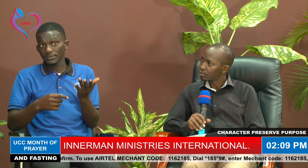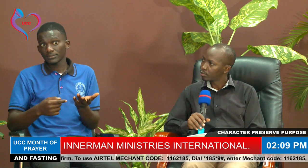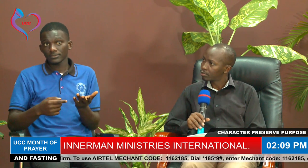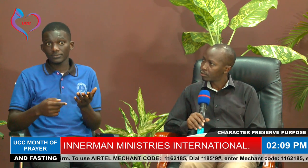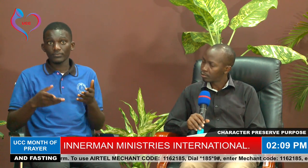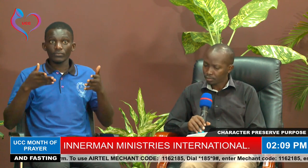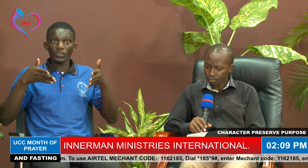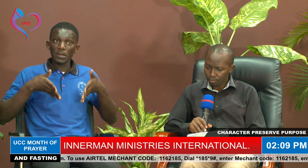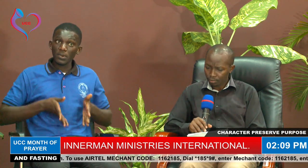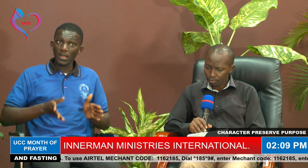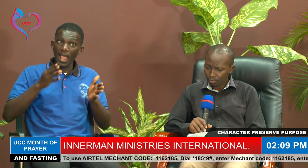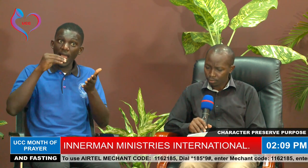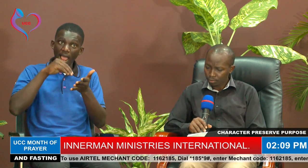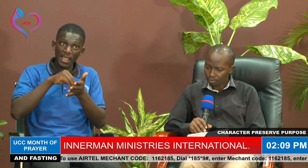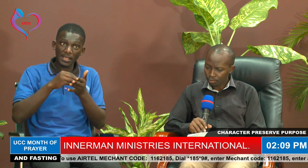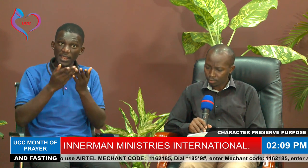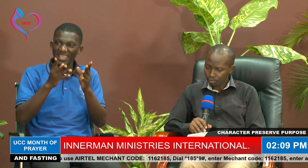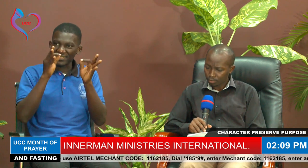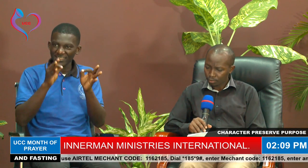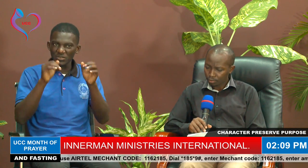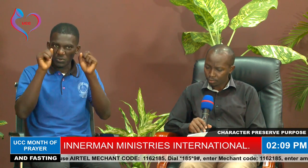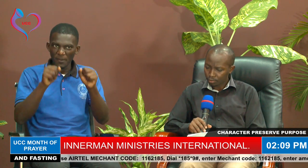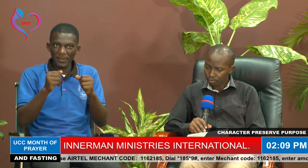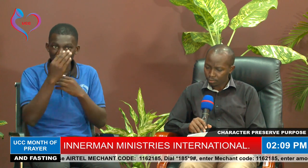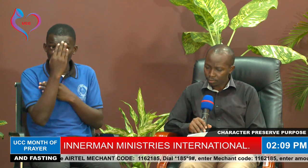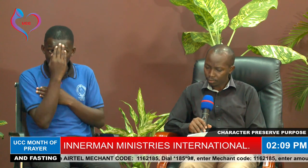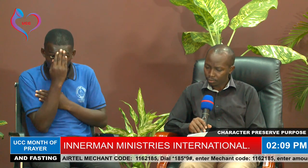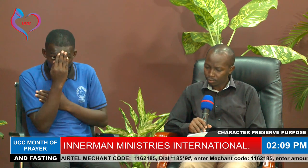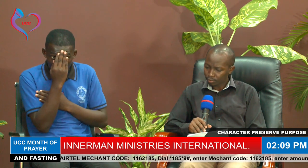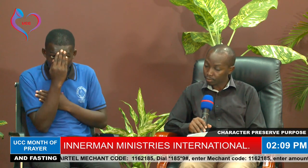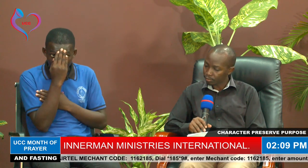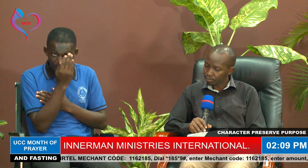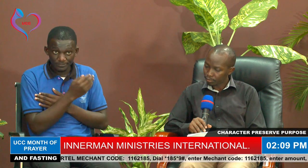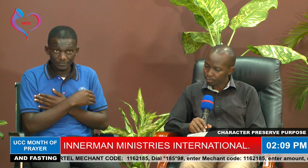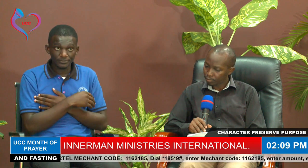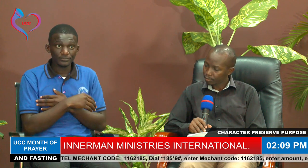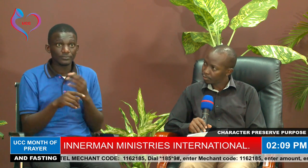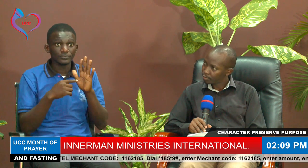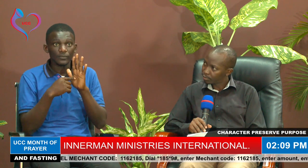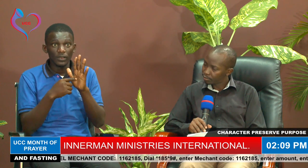Obulokole buyina ebintu byoyina okugondera. Kasita olokoka waliwo ebikubanjibwa ng'okyali mulamu. For example, okubatizibwa.